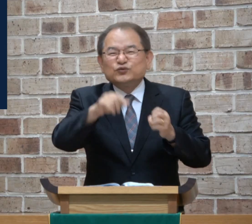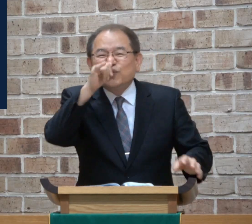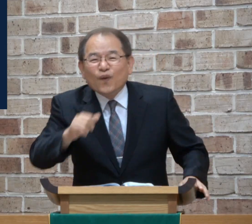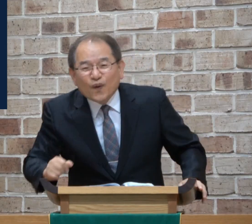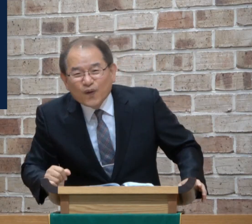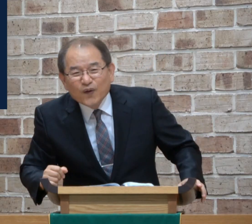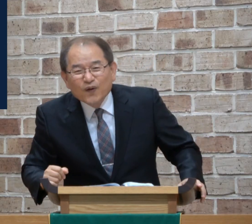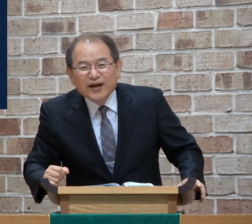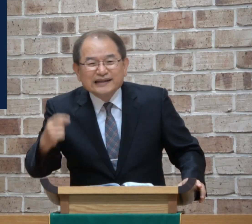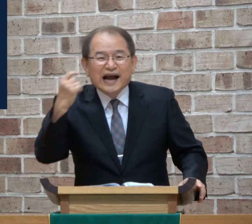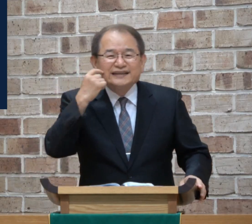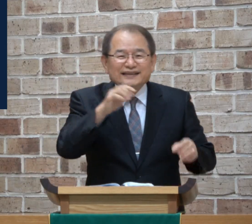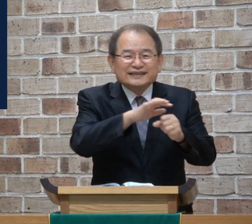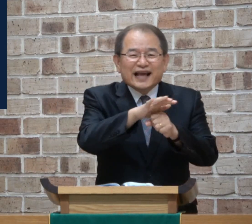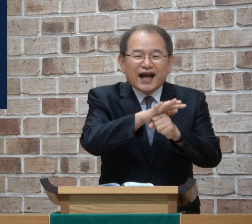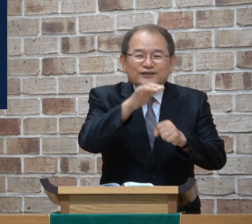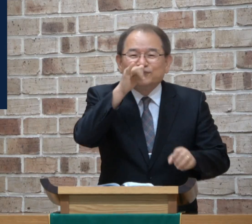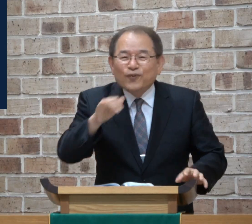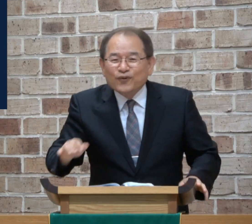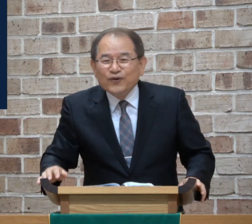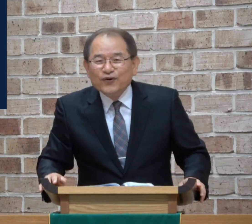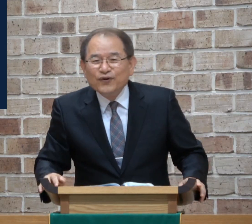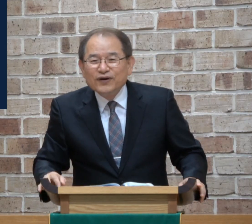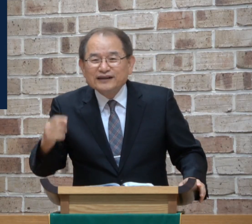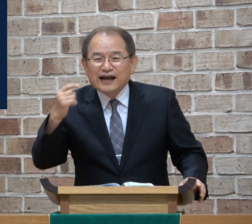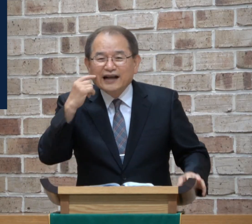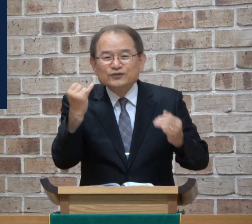가짜 승려도 있고, 가짜 사랑도 있고,